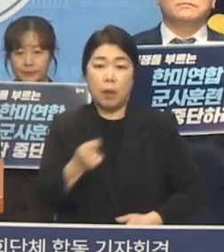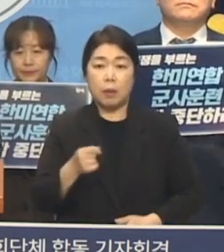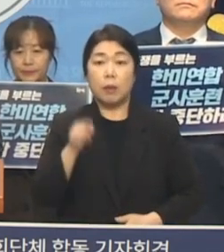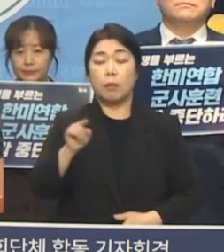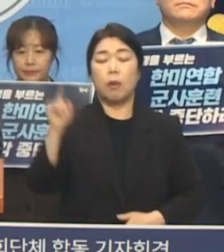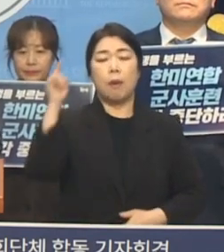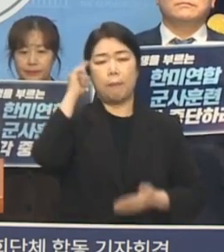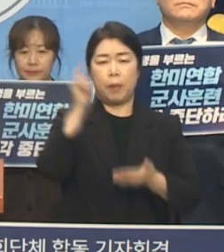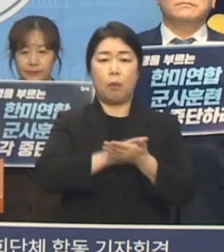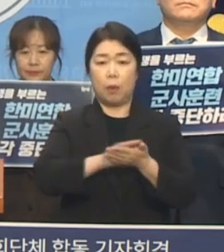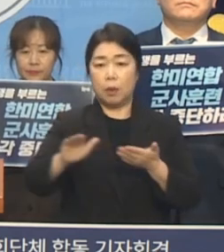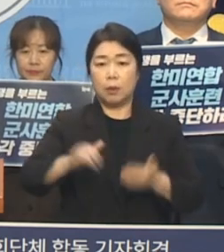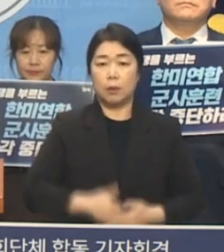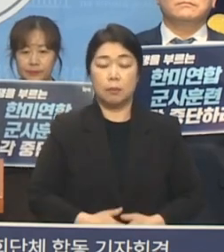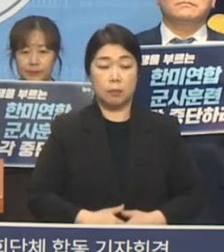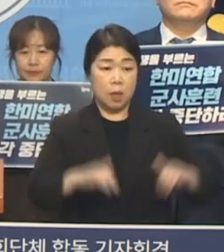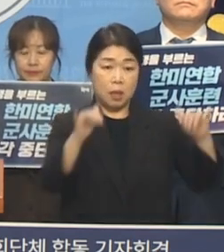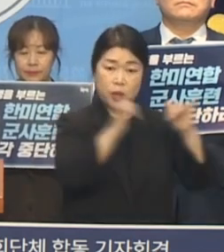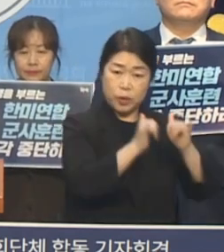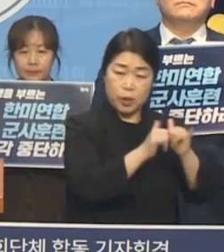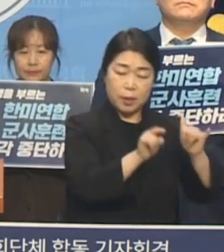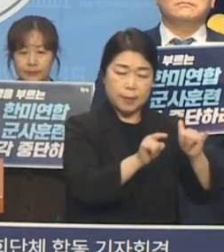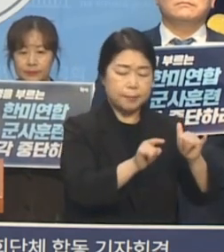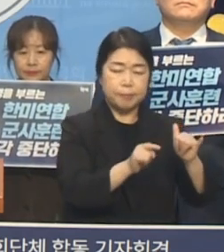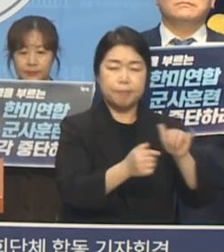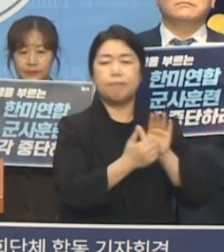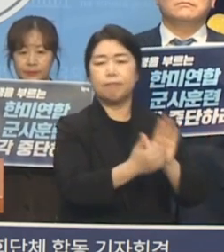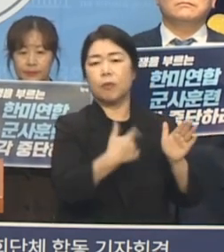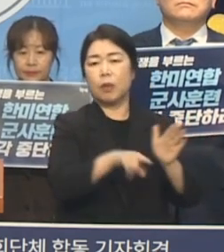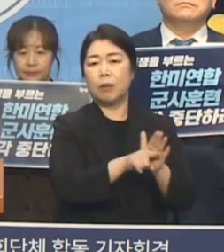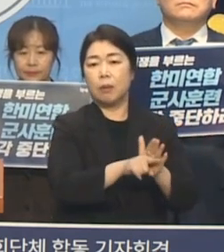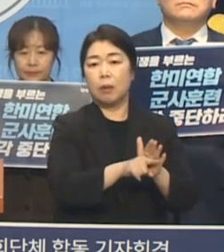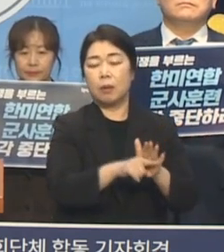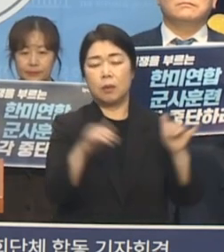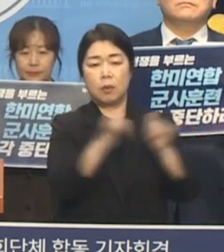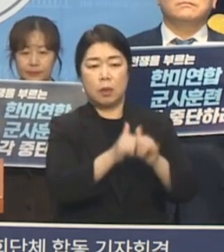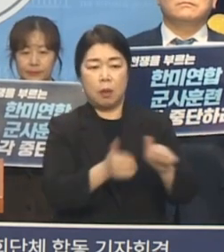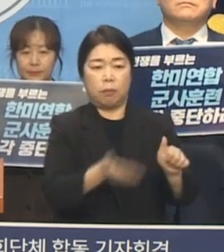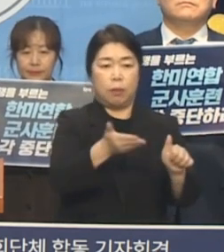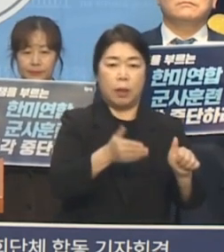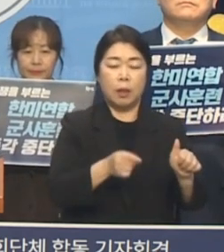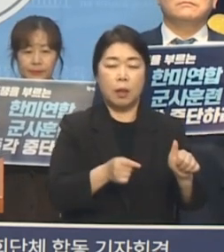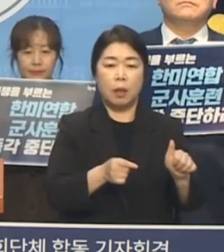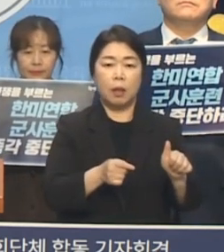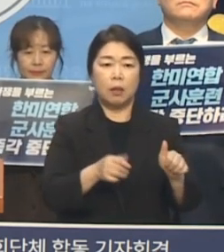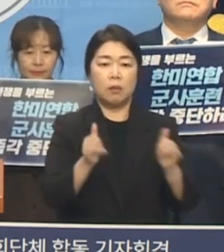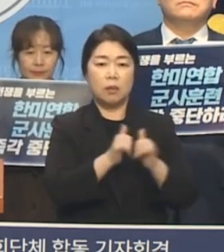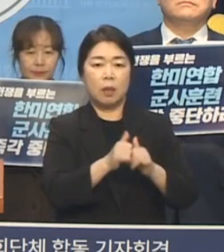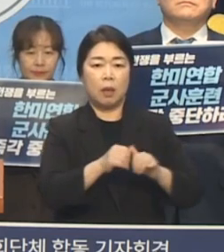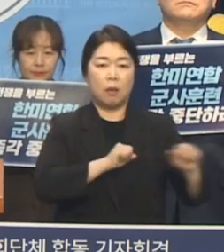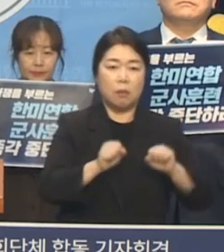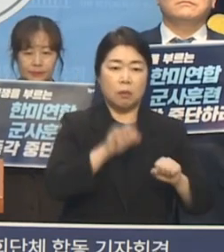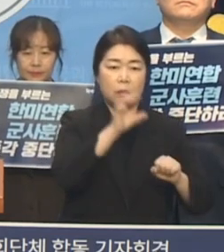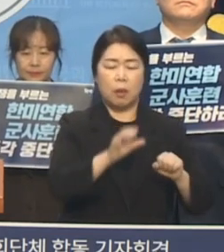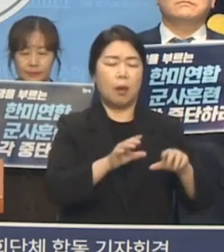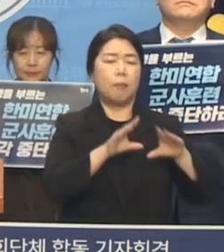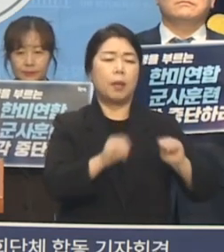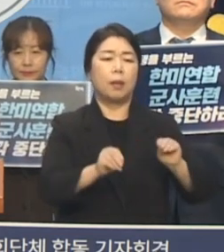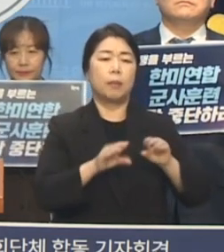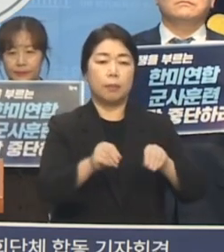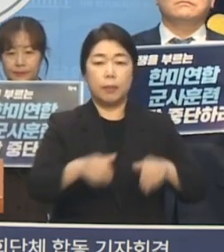평화다. 전쟁이라는 대참사를 피하려면 전쟁 선동과 전쟁 행위를 멈춰야 한다. 윤석열